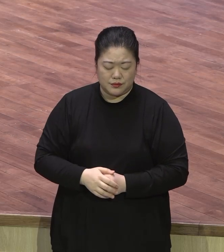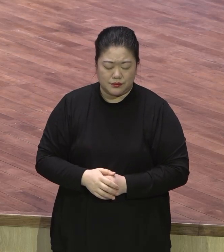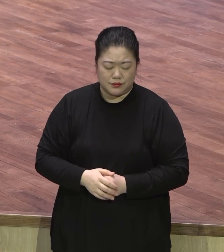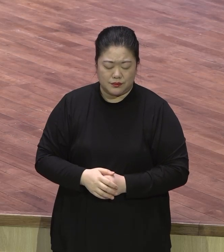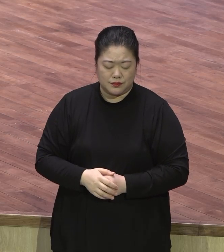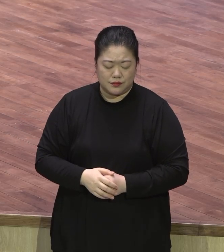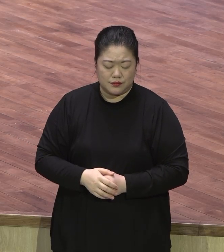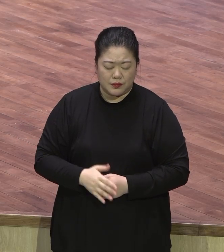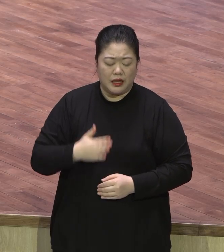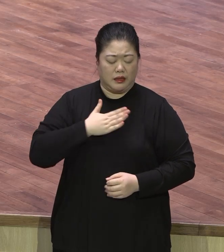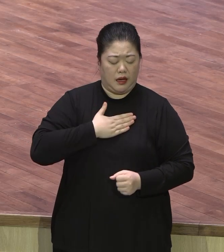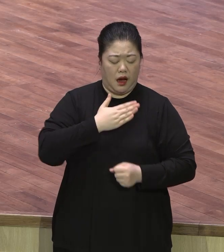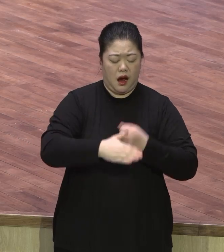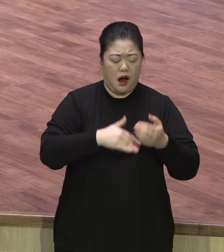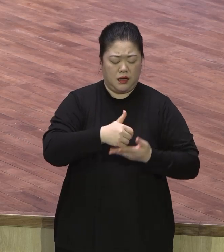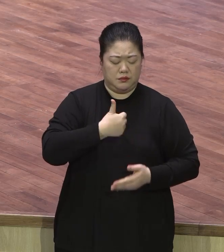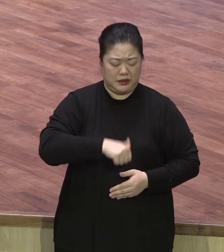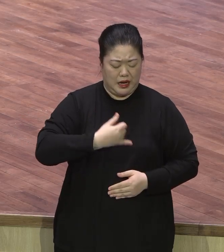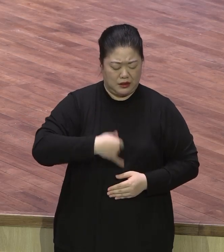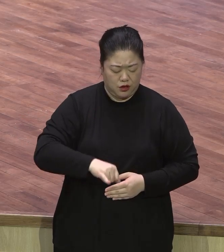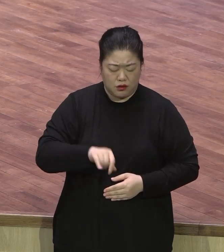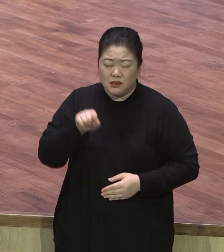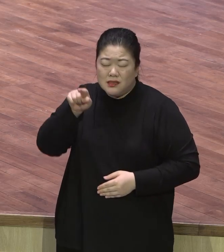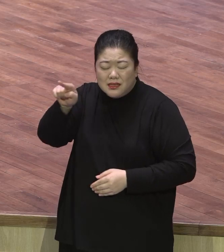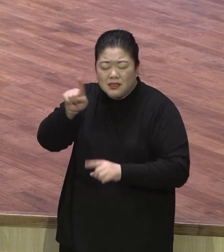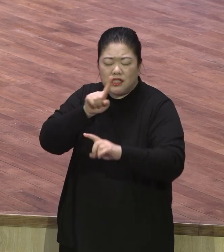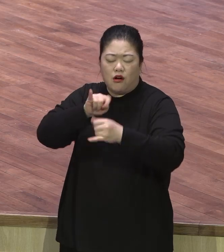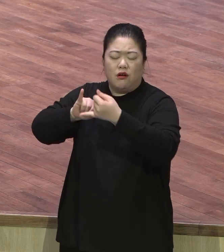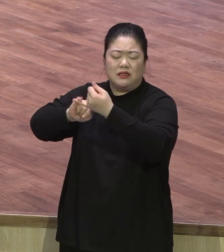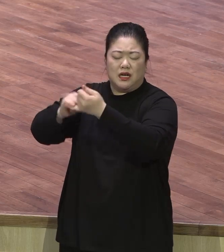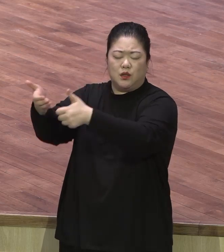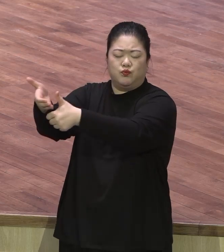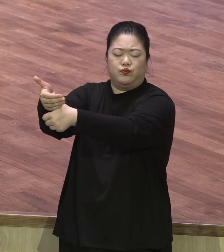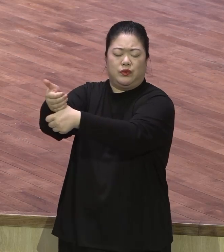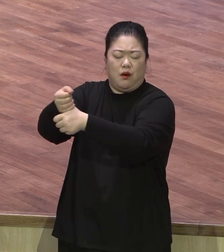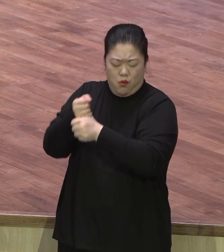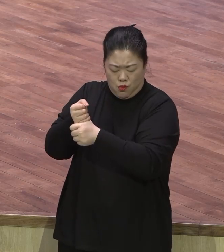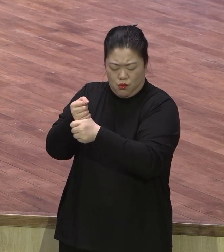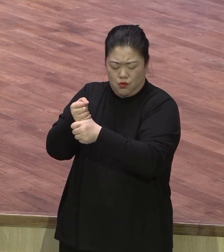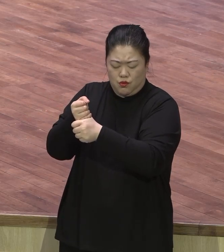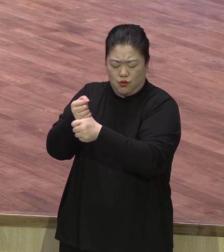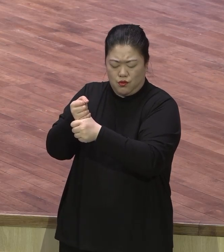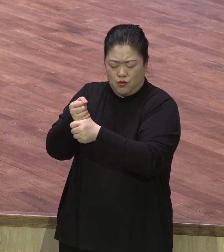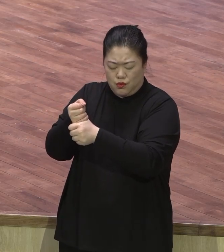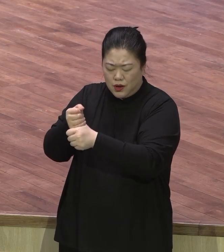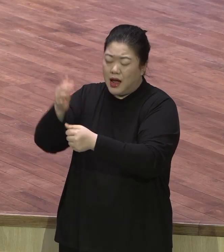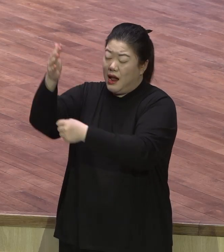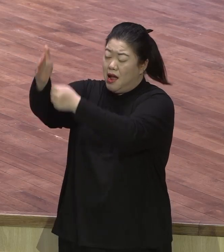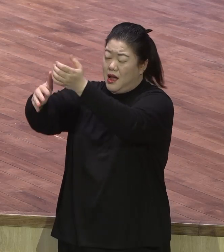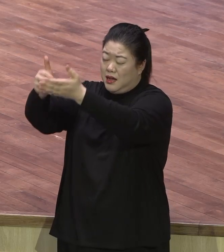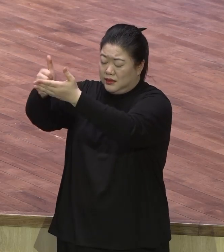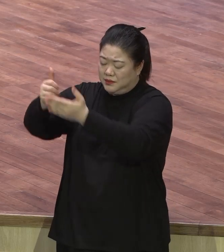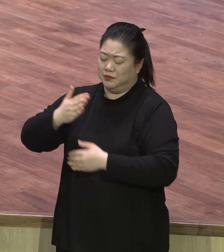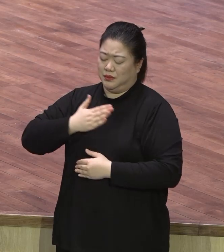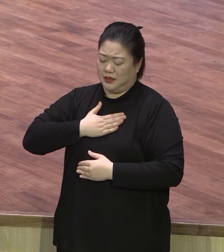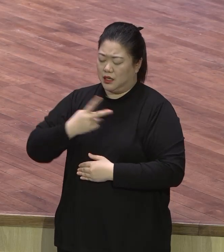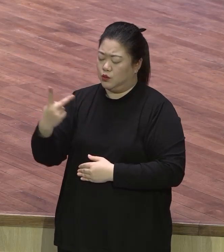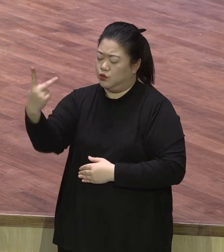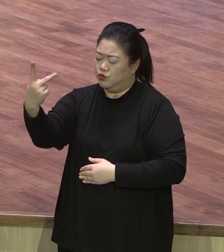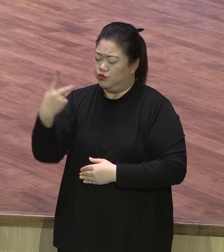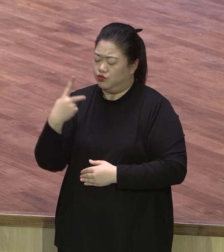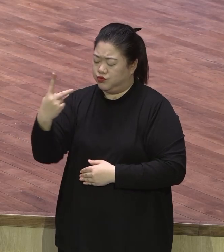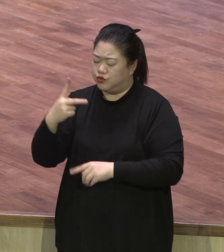하나님의 자녀들 하나님 주신 은약의 말씀 붙잡고 하나님의 이 은약 체결 하나님의